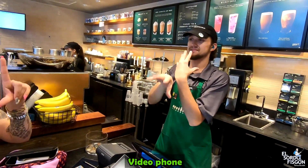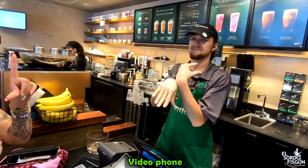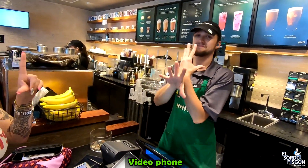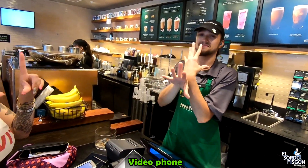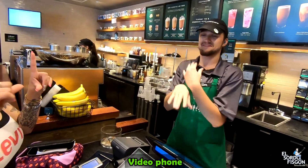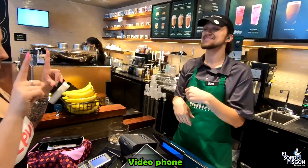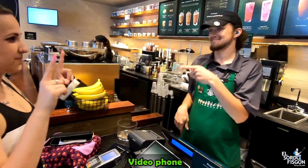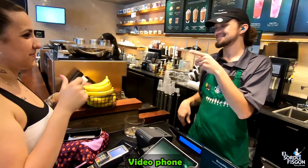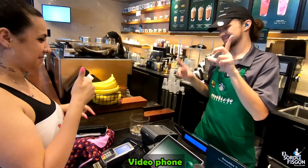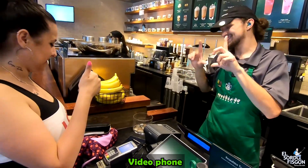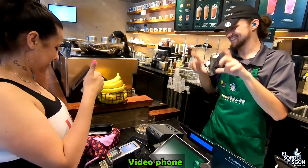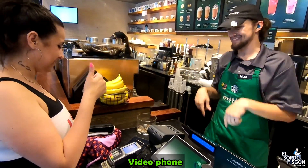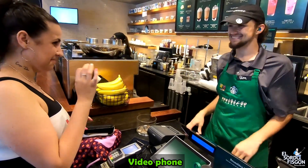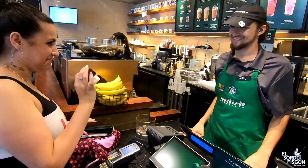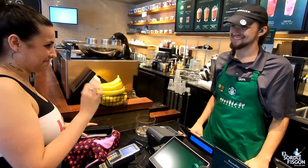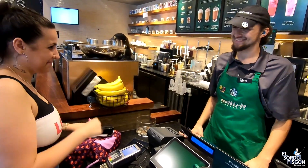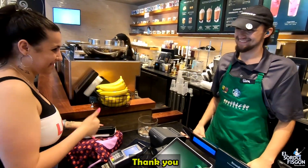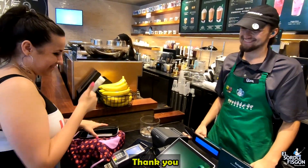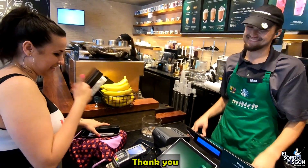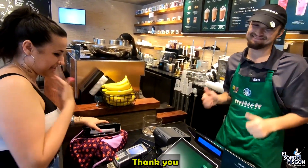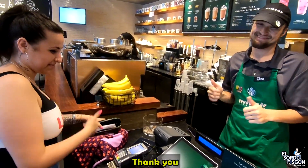Videophone. Thank you.